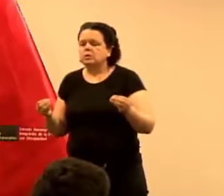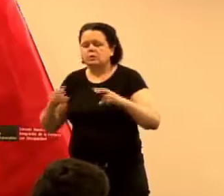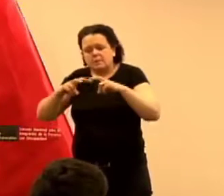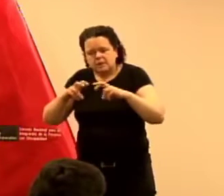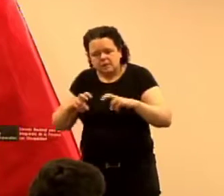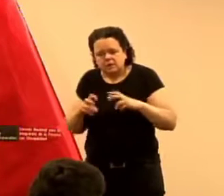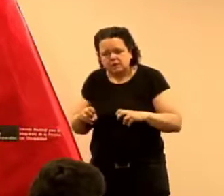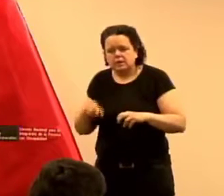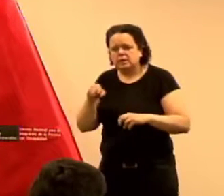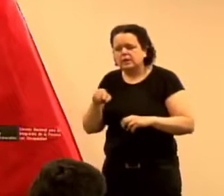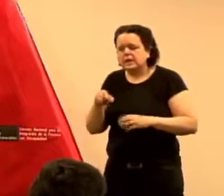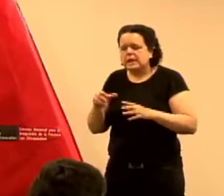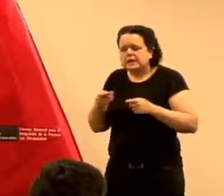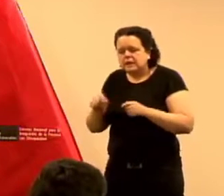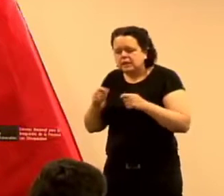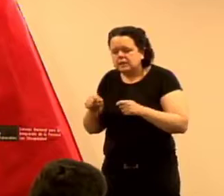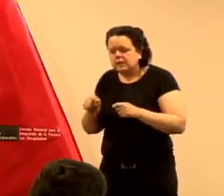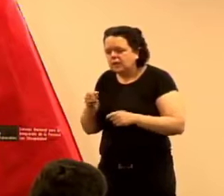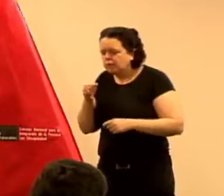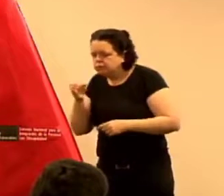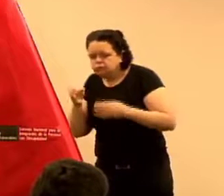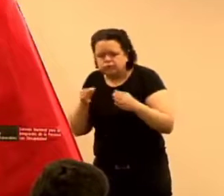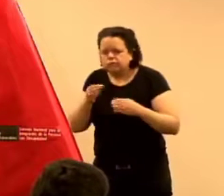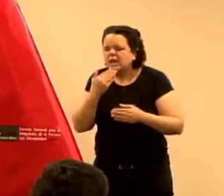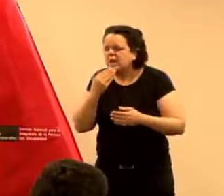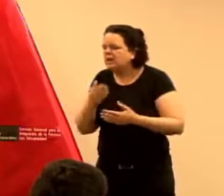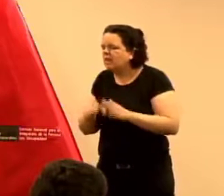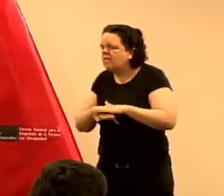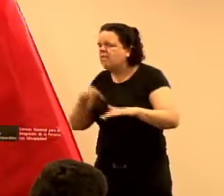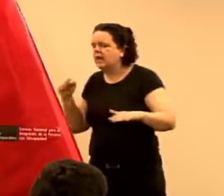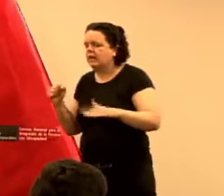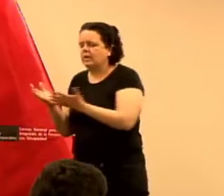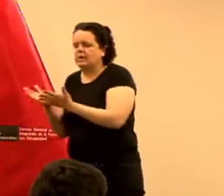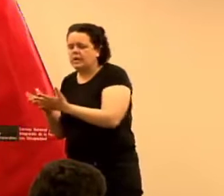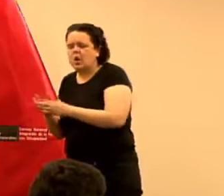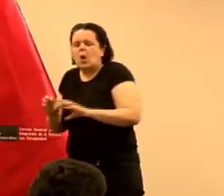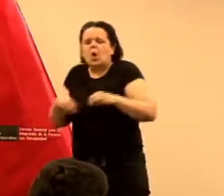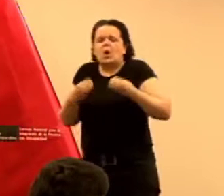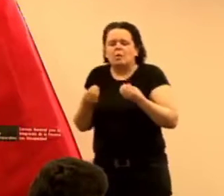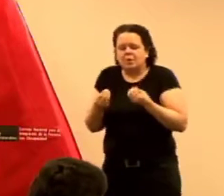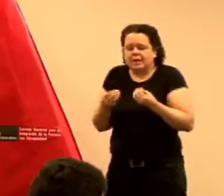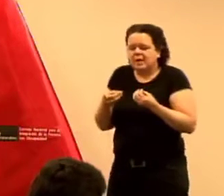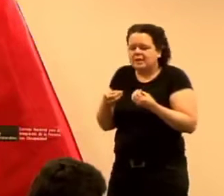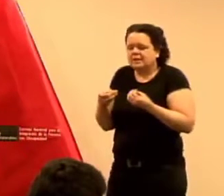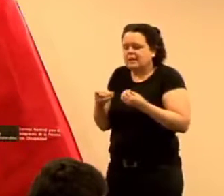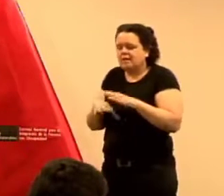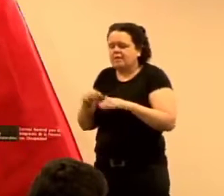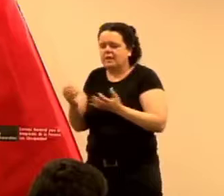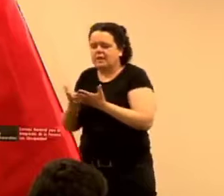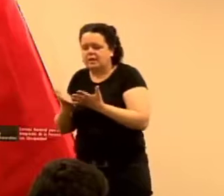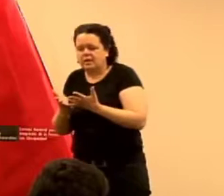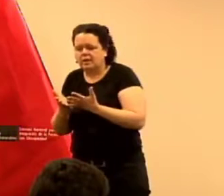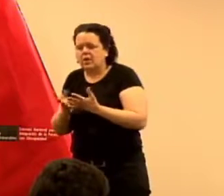estudios que se refieren a identificar a los niños y niñas que están fuera de la escuela y a las barreras a que ellos se encuentran, no